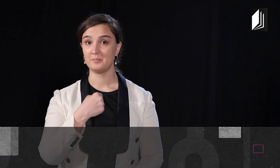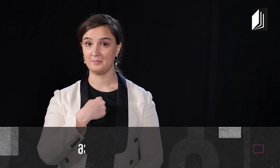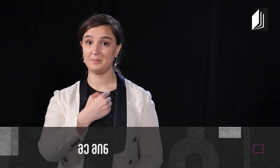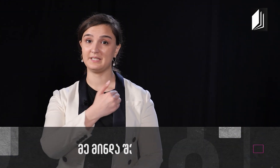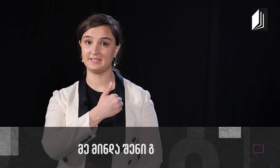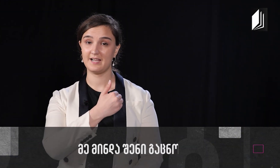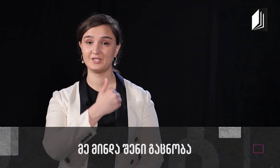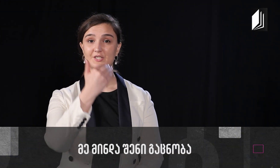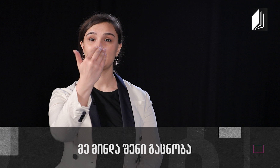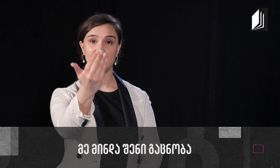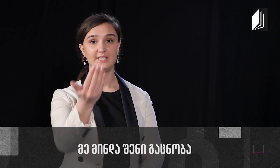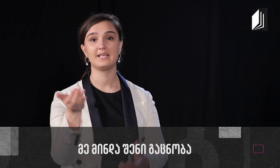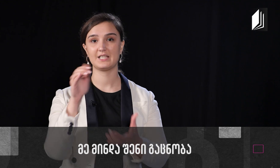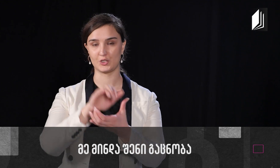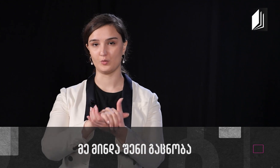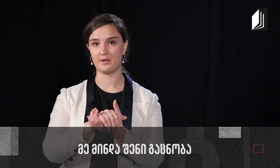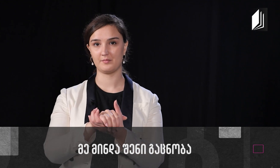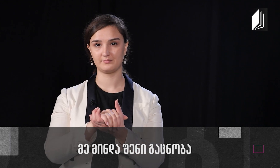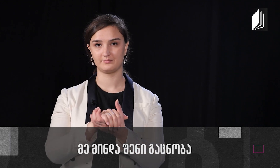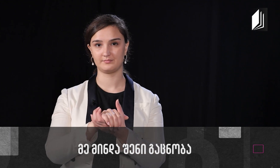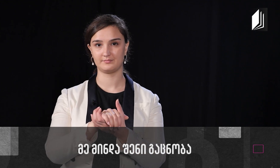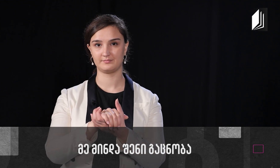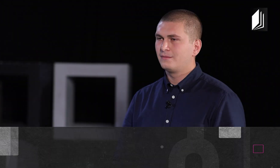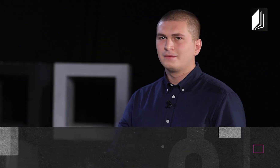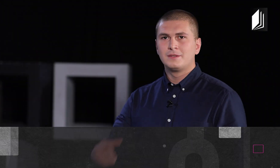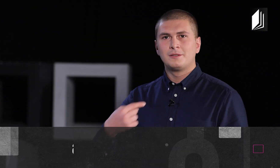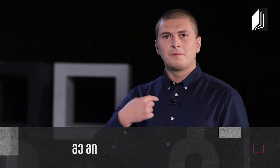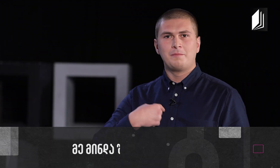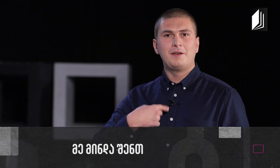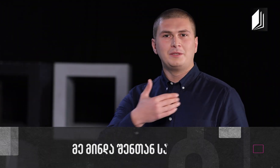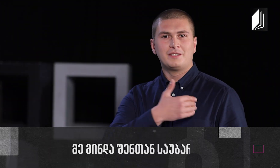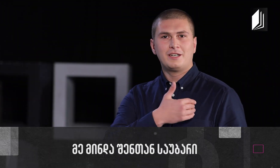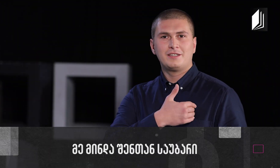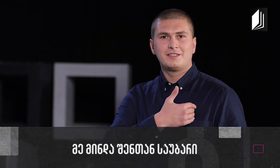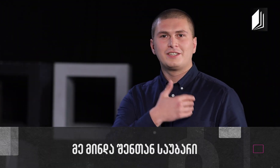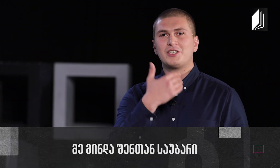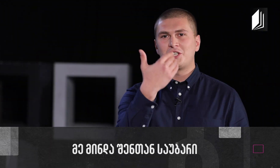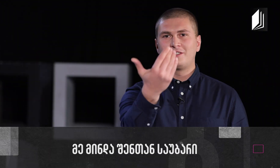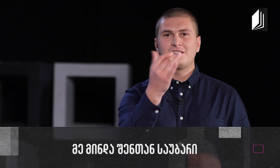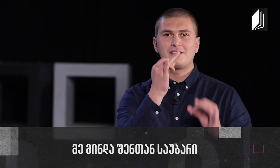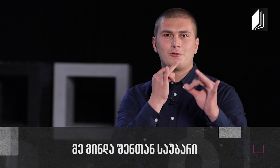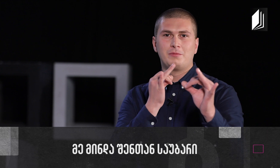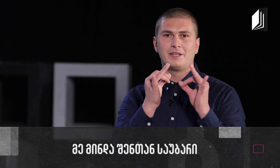მე მინდა შენი გაცნობა. მე მინდა შენთან საუბარი.